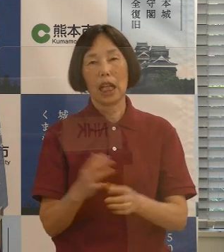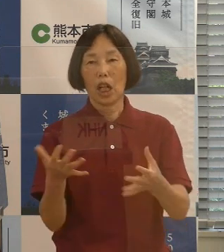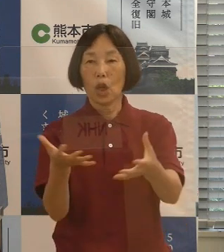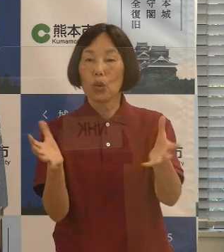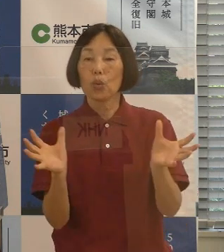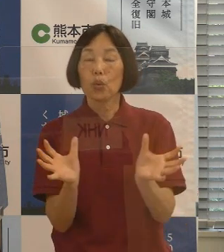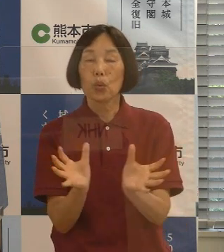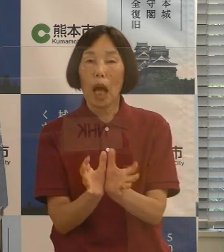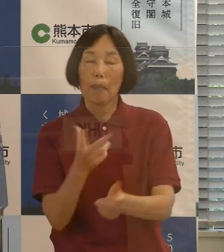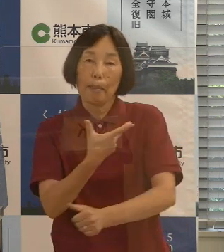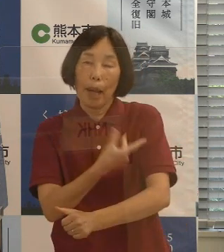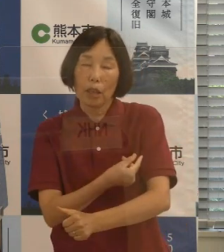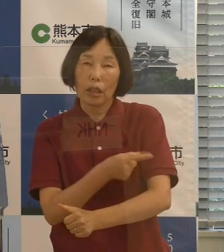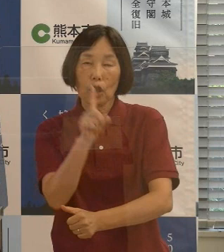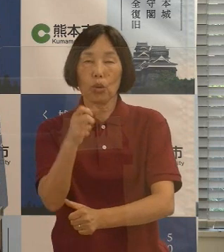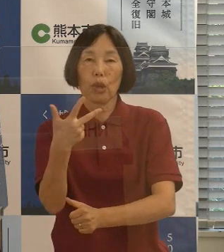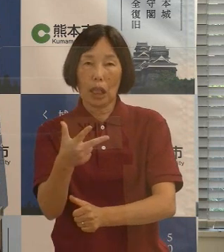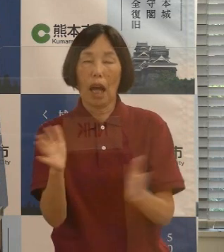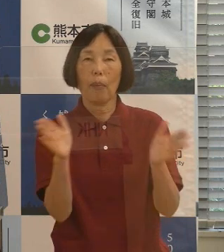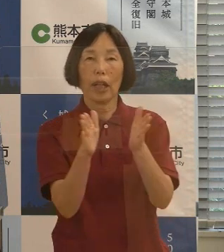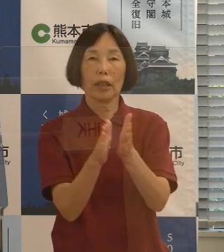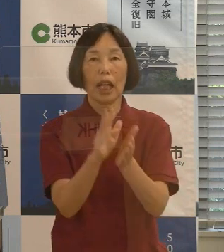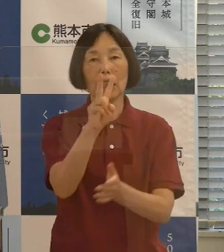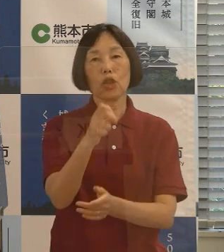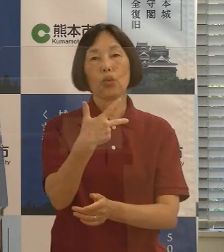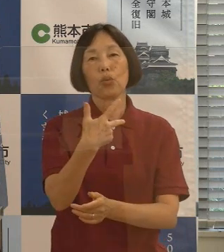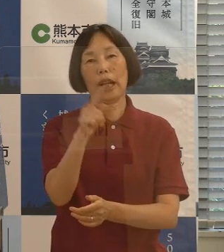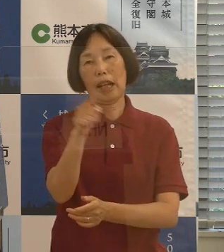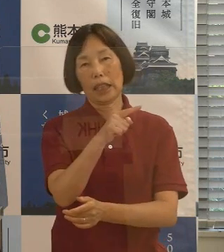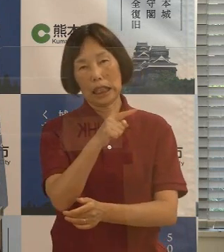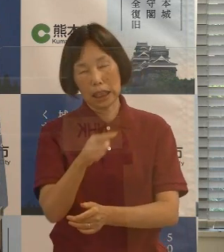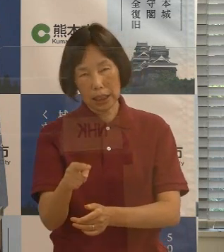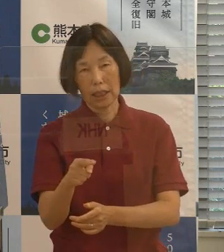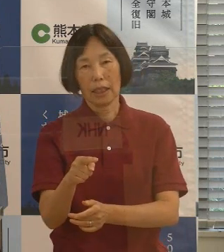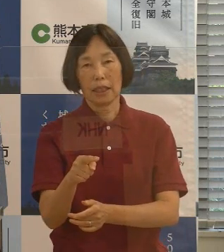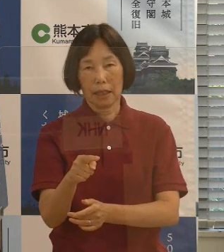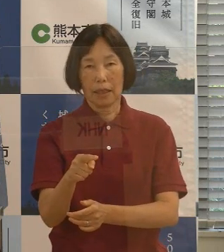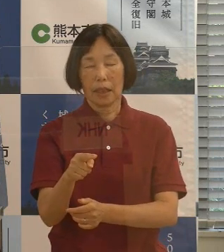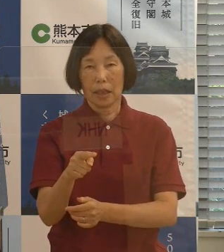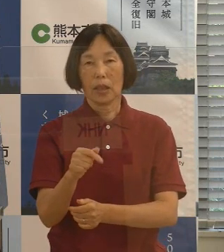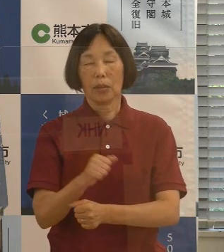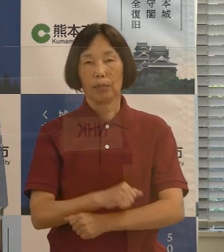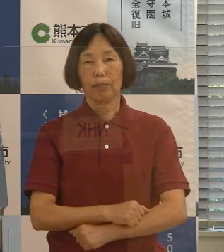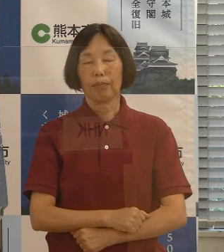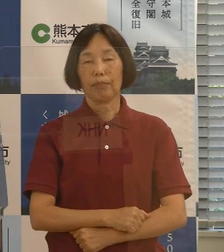接種で17名の計27名の方々が、